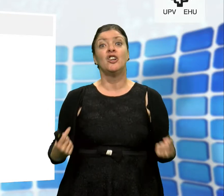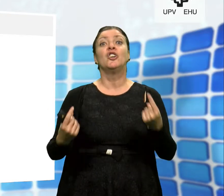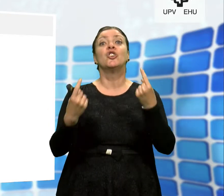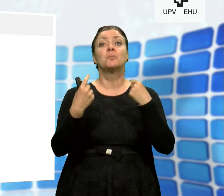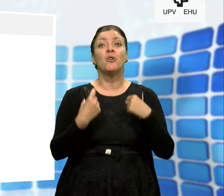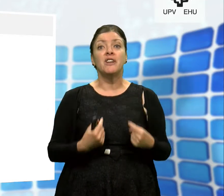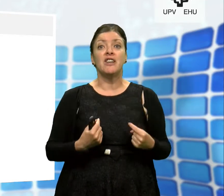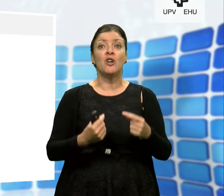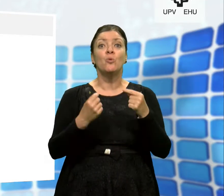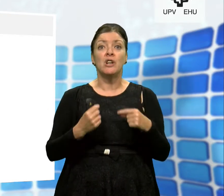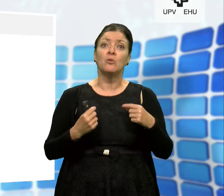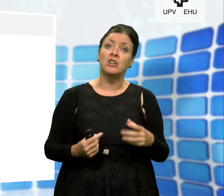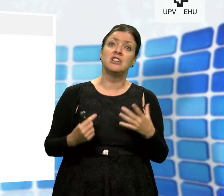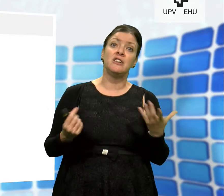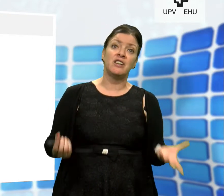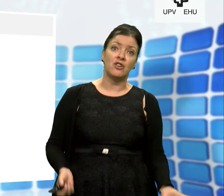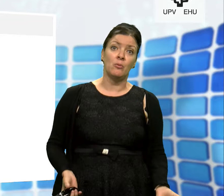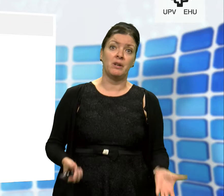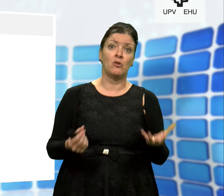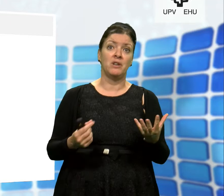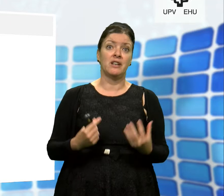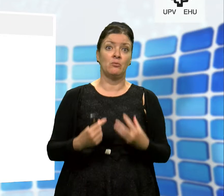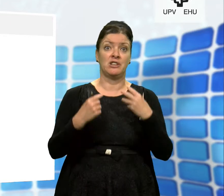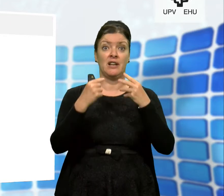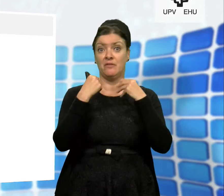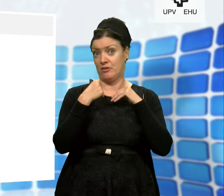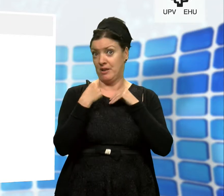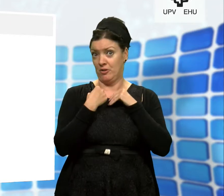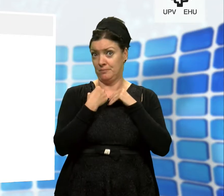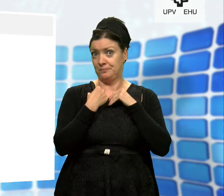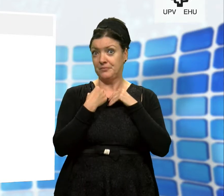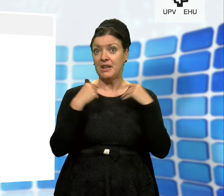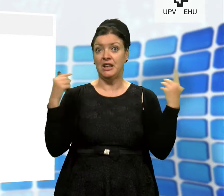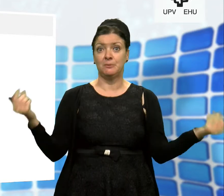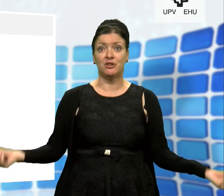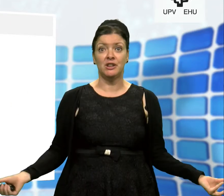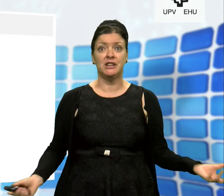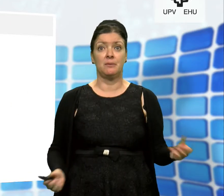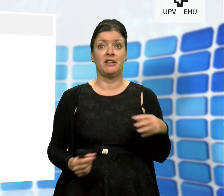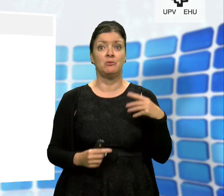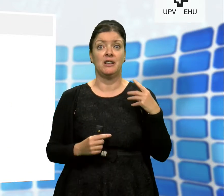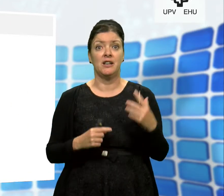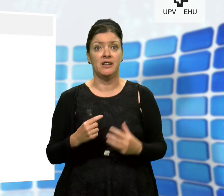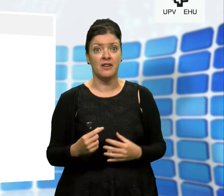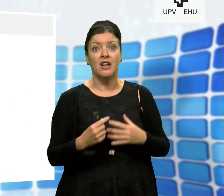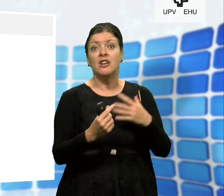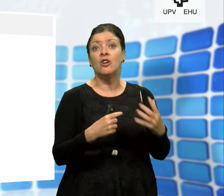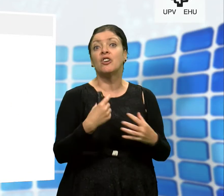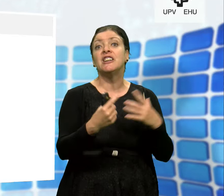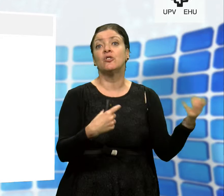nos provee de una útil significación para completar nuestra información. Las personas interpretamos la realidad de lo que es